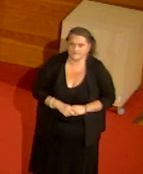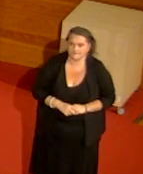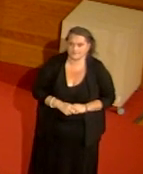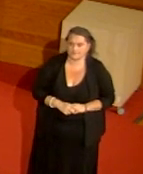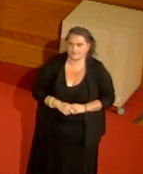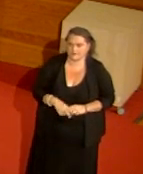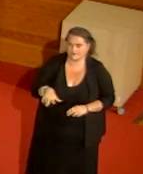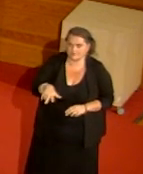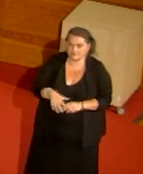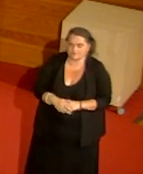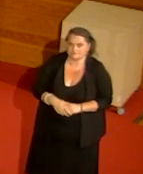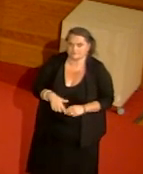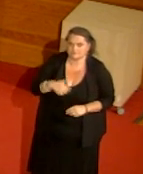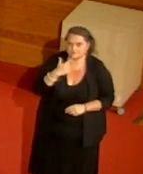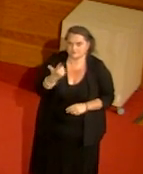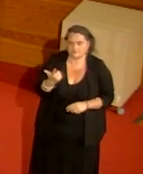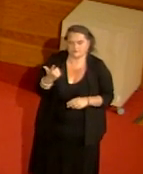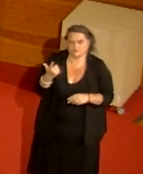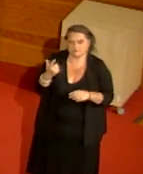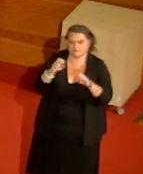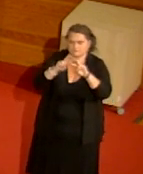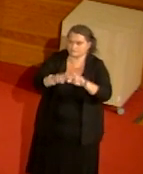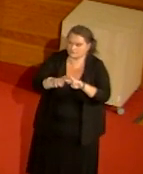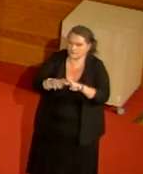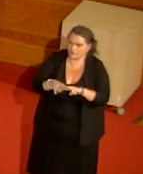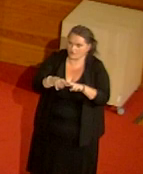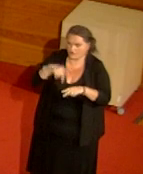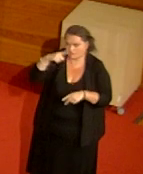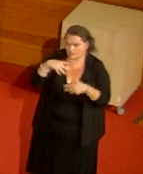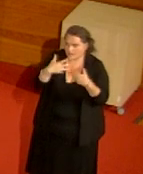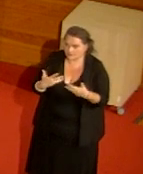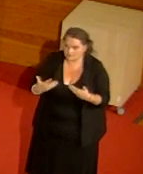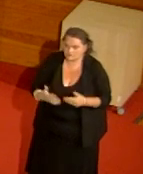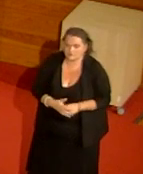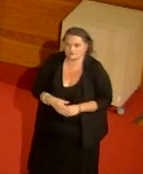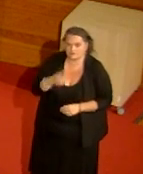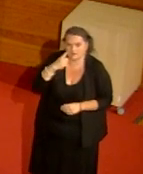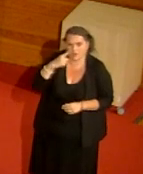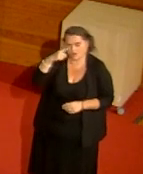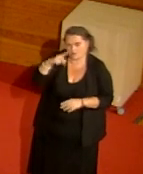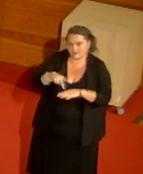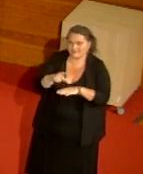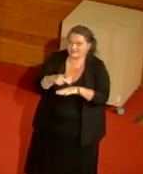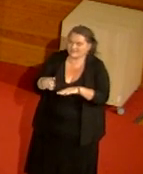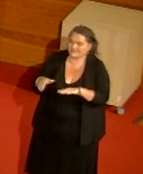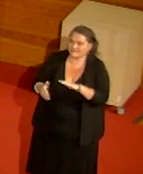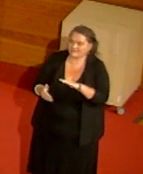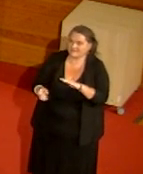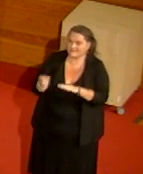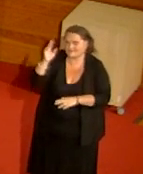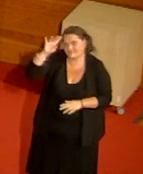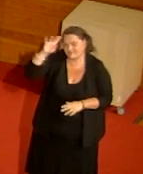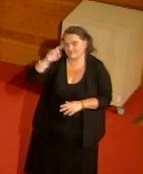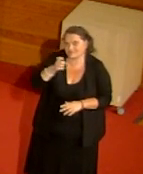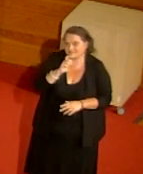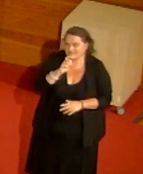remedios trabaja sobre el estudio crítico de la cultura contemporánea la transformación del trabajo creativo en la cultura digital y las políticas de la identidad en